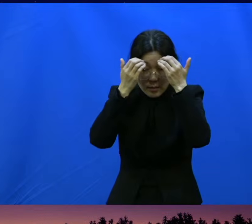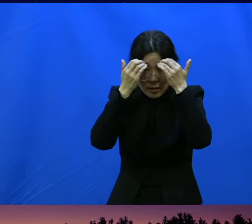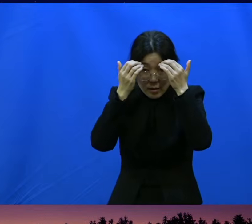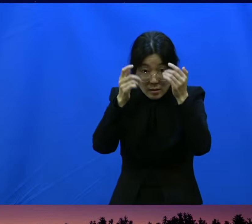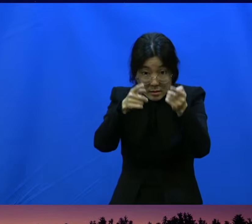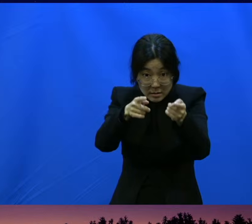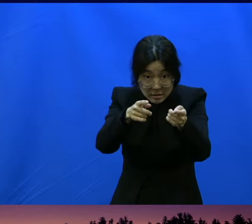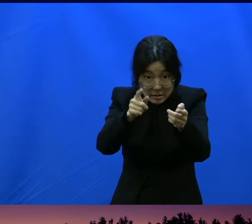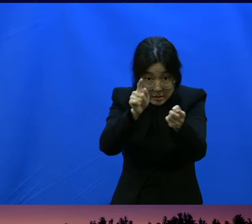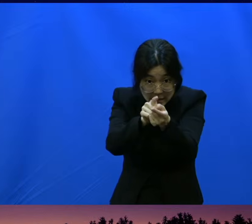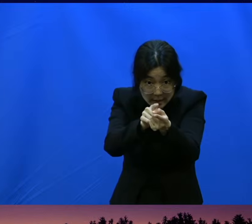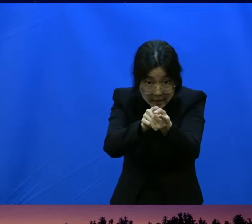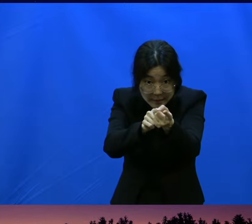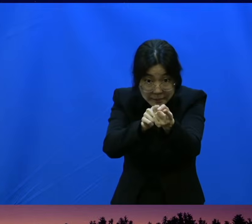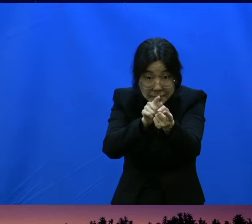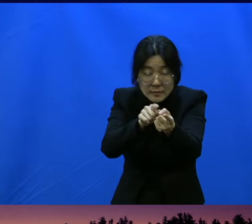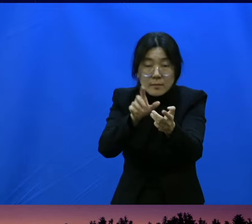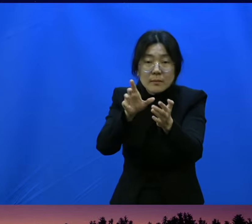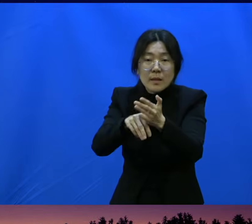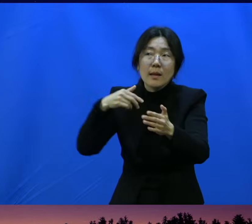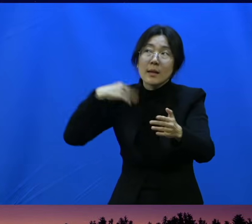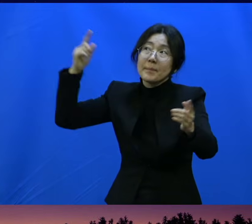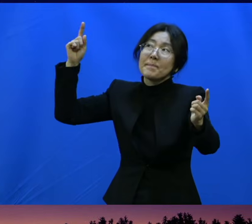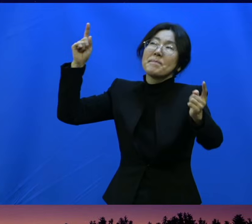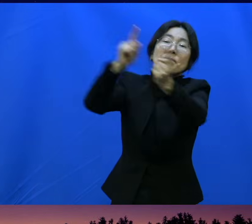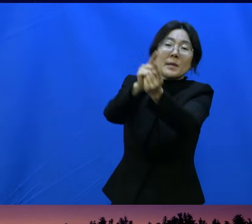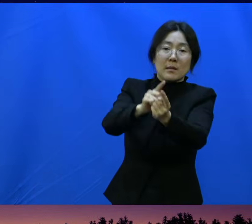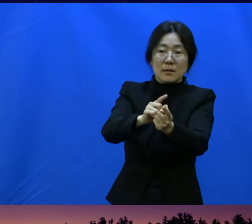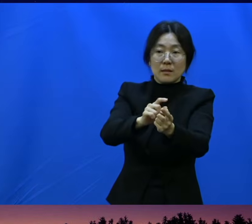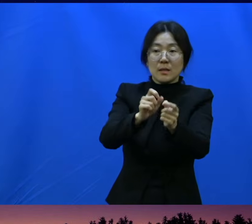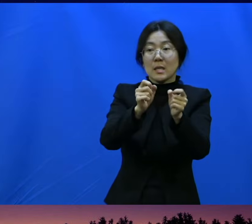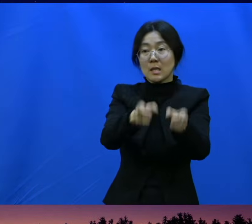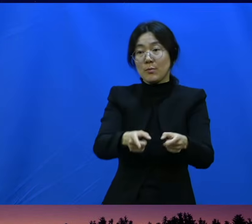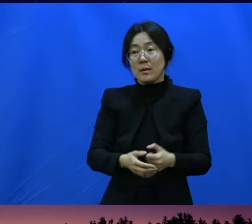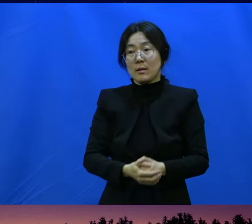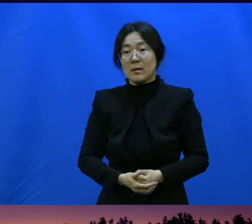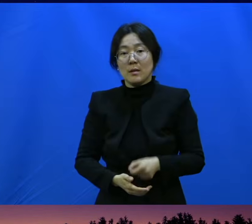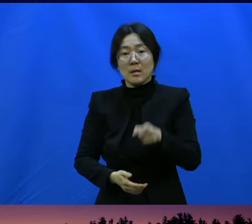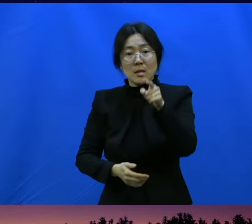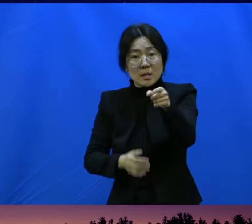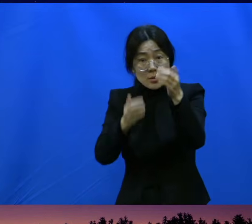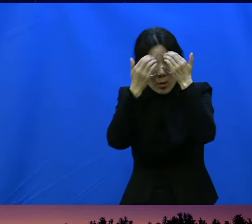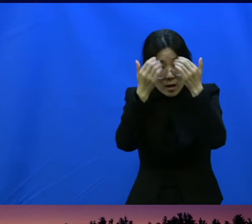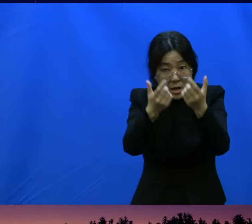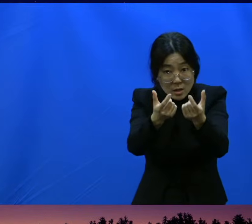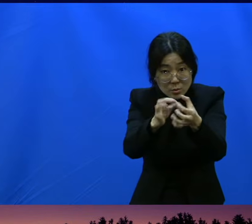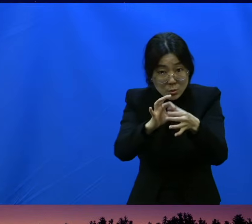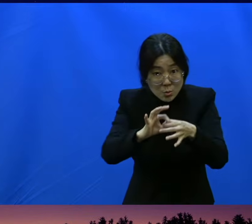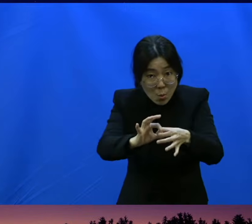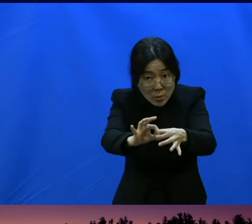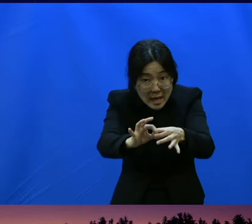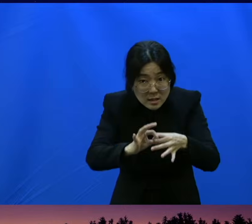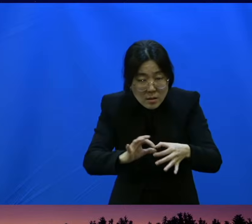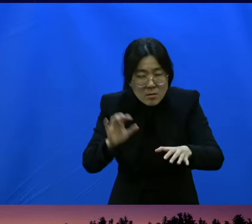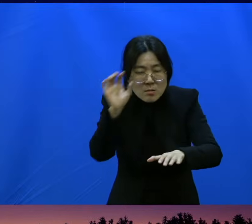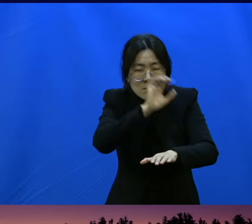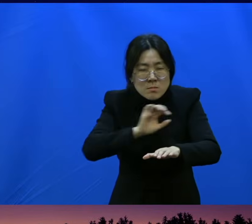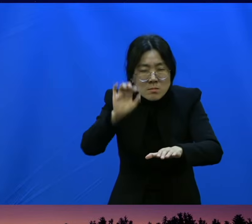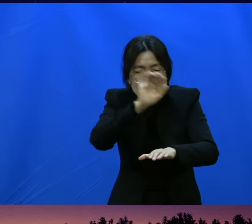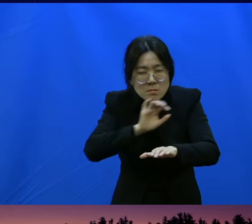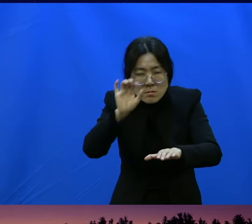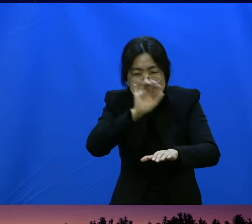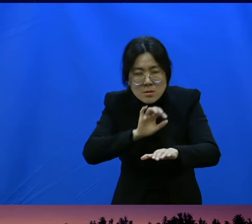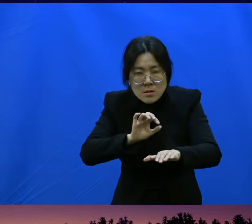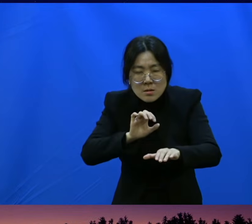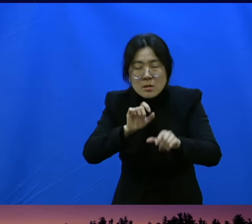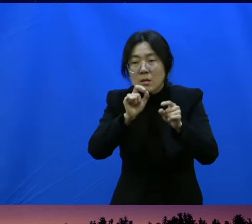속에서 하나님의 사람들을 빚어 가시는 거죠. 그래서 광야가 필요한 겁니다. 다윗은 처음에는 자기가 목숨을